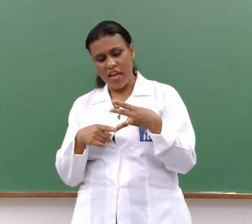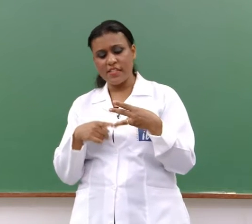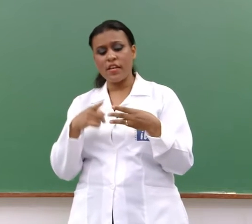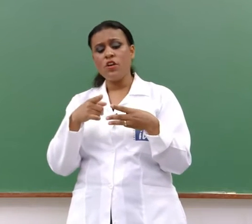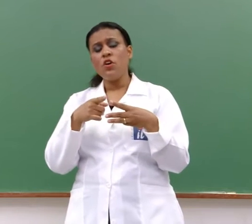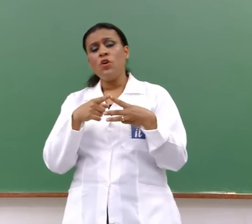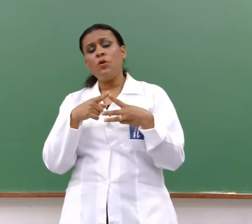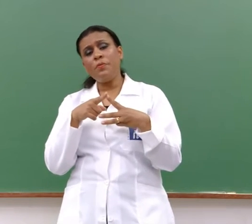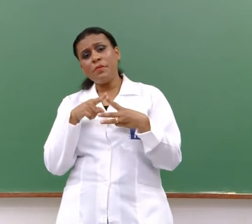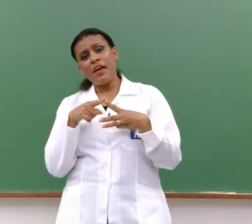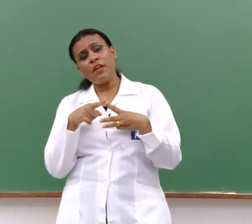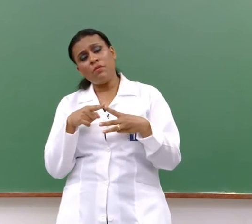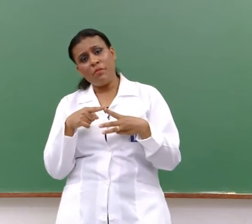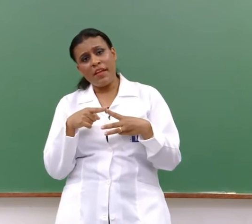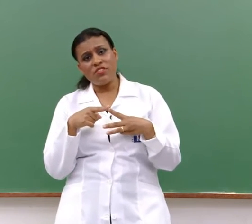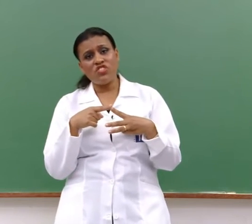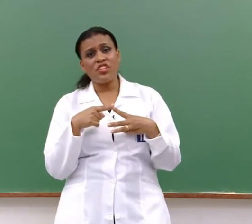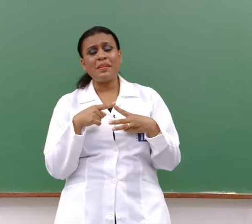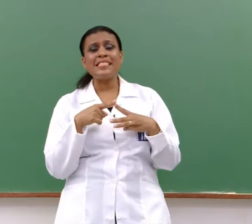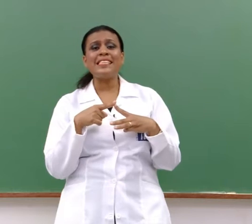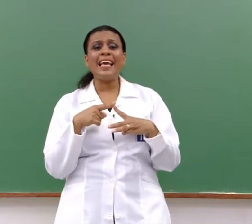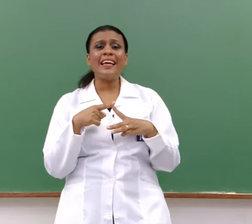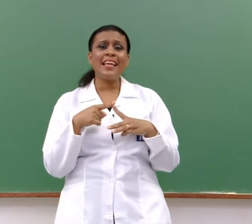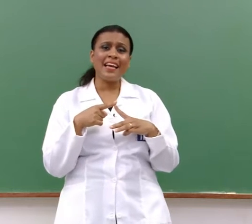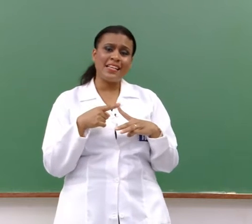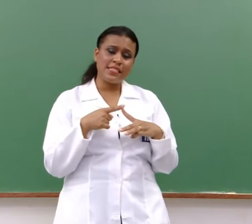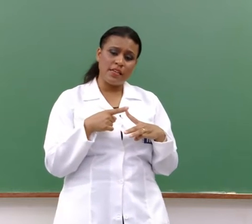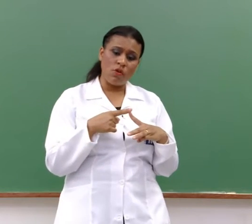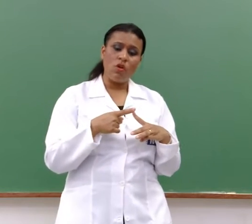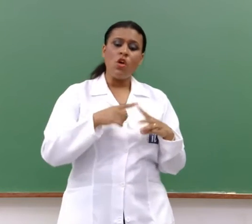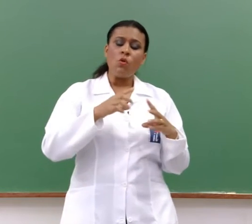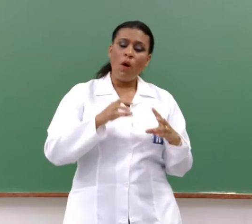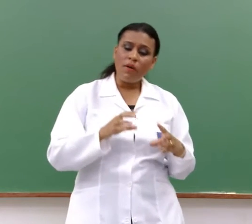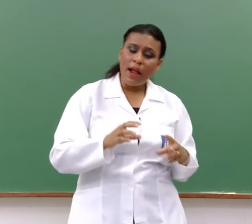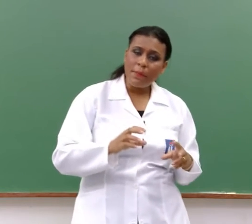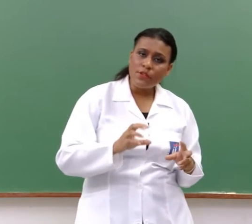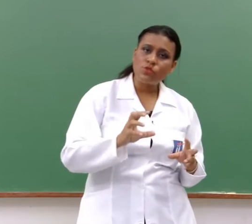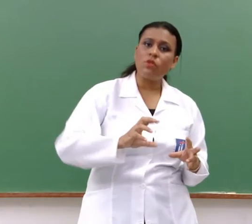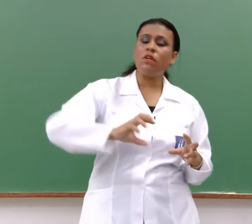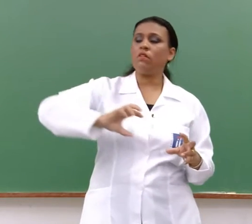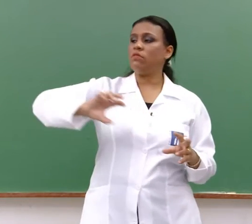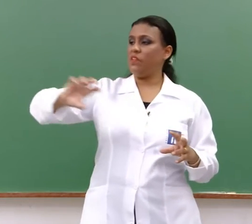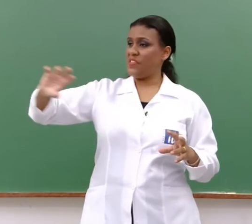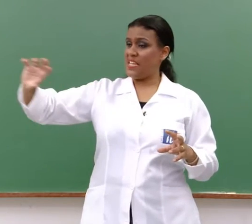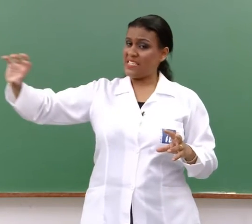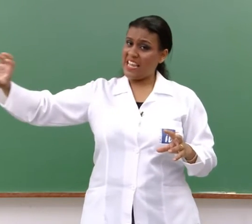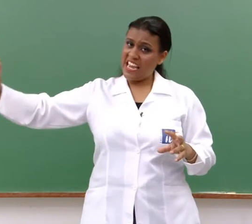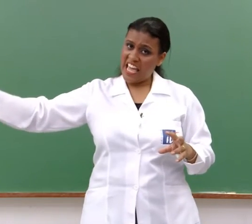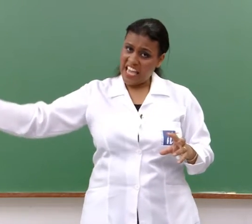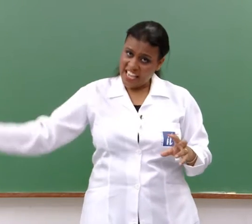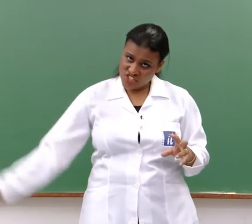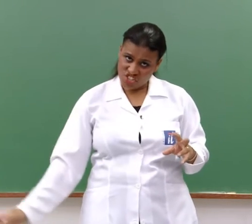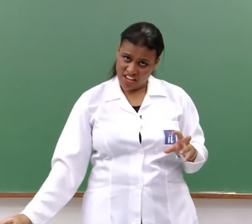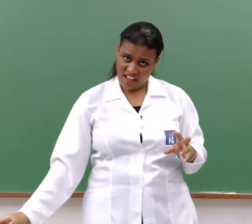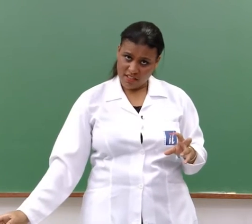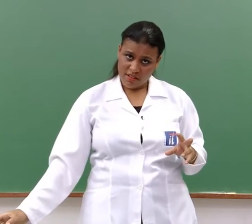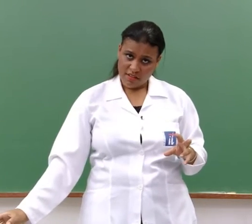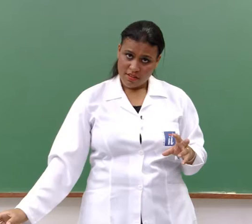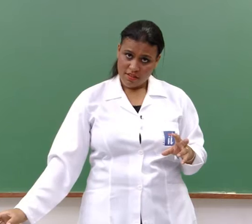deficiência. Um primeiro momento a gente chama segregação. Qualquer pessoa com deficiência, ela era retirada,